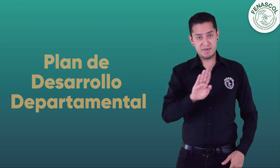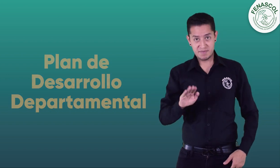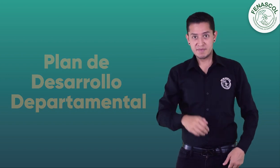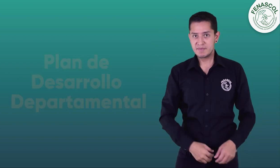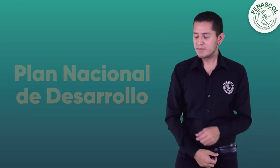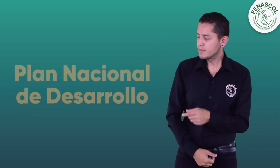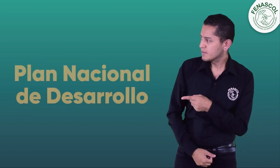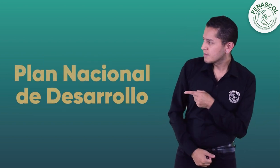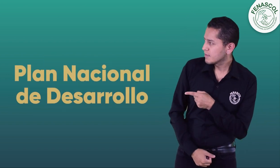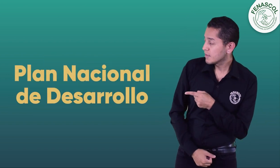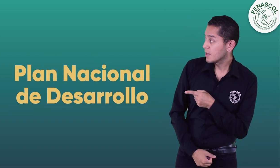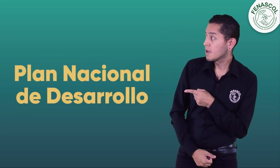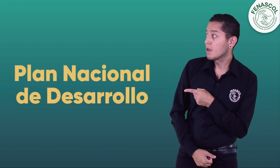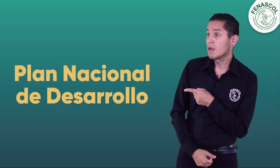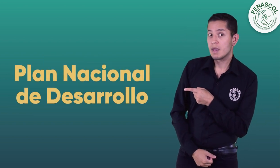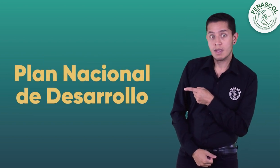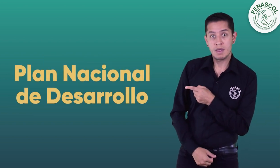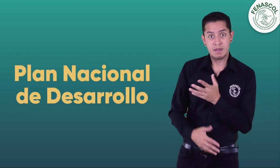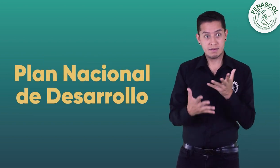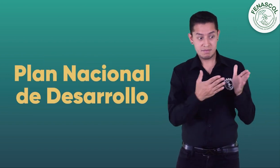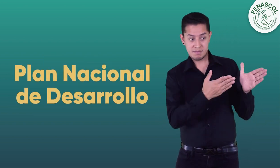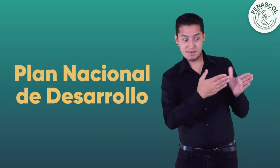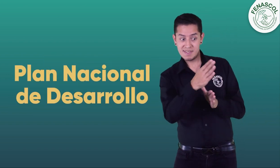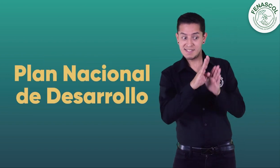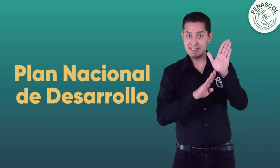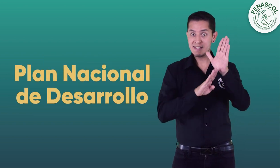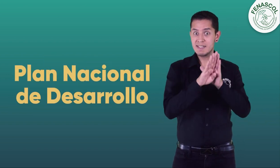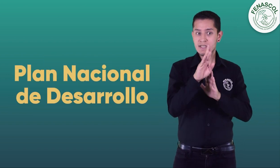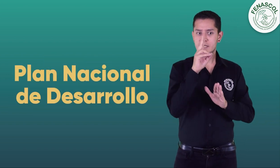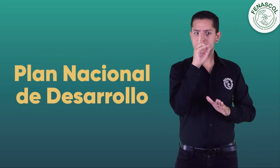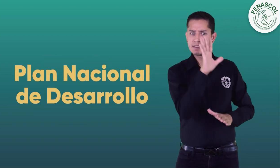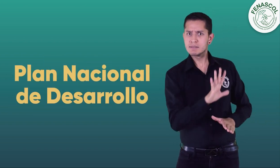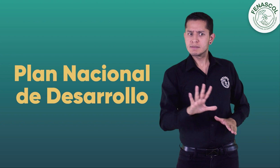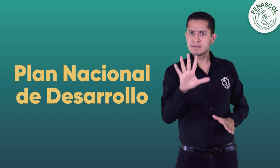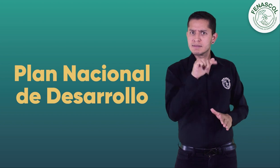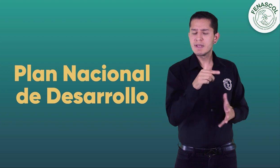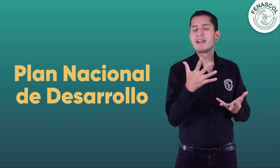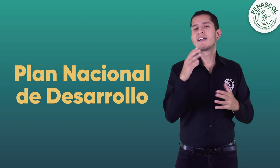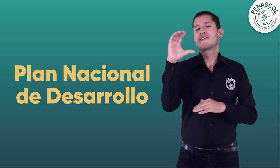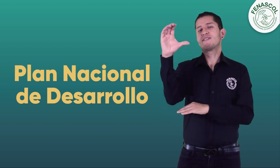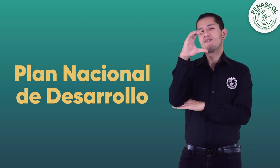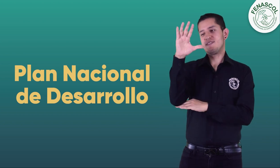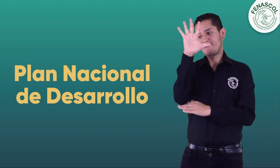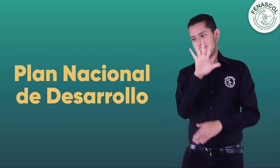Por otro lado, está el Plan Nacional de Desarrollo, que se enfoca en toda Colombia.